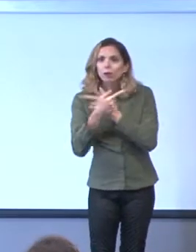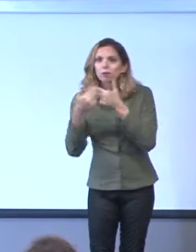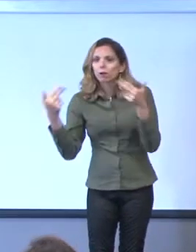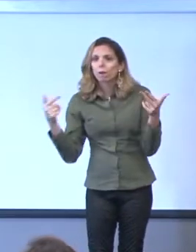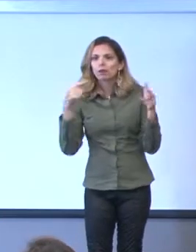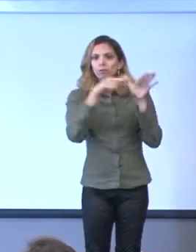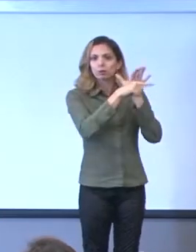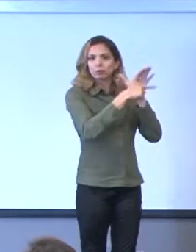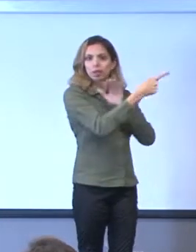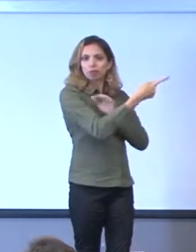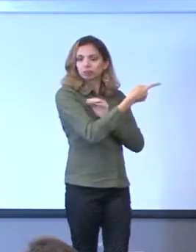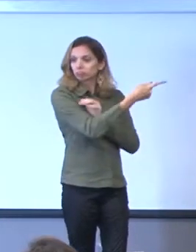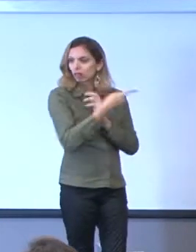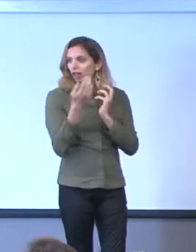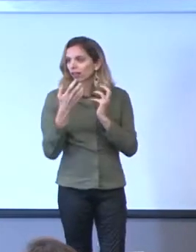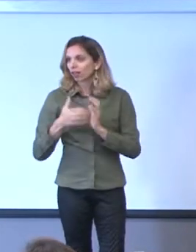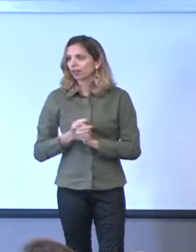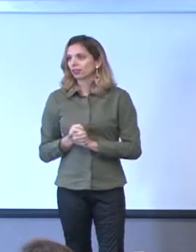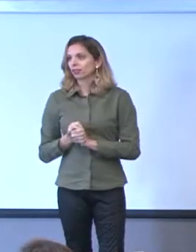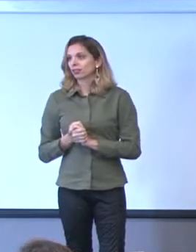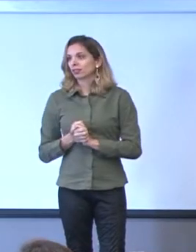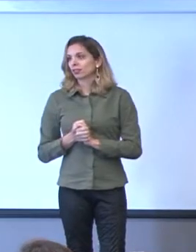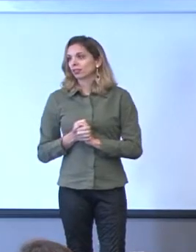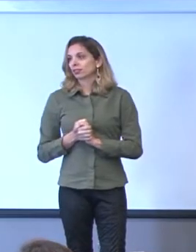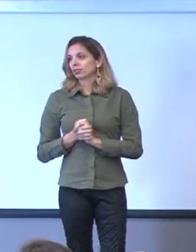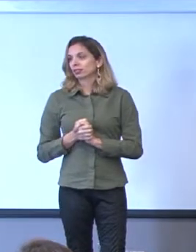o Jairo, para o Rodrigo? Ok.